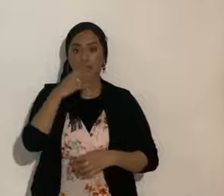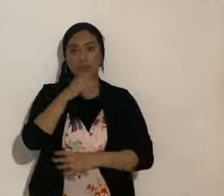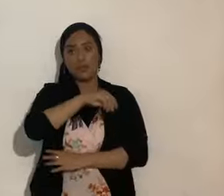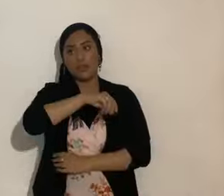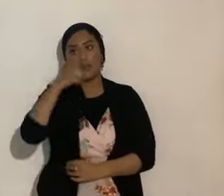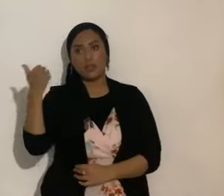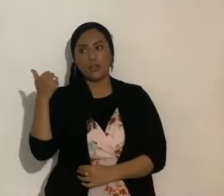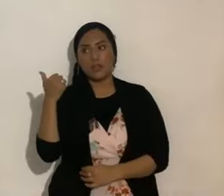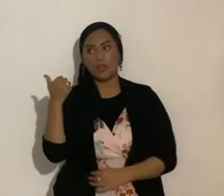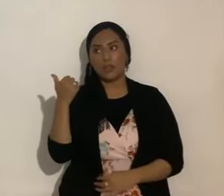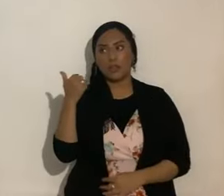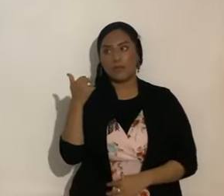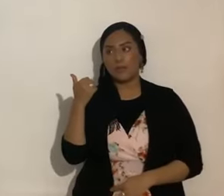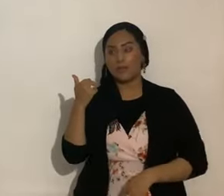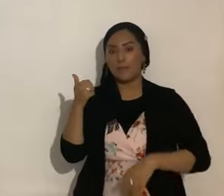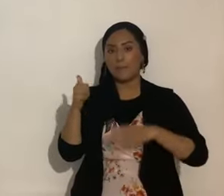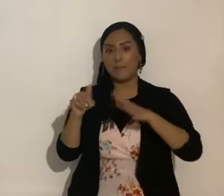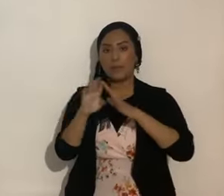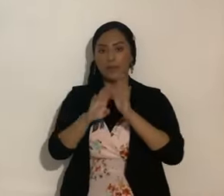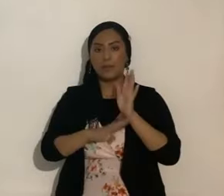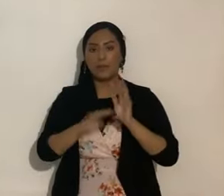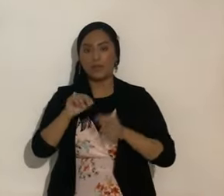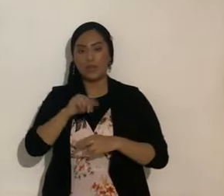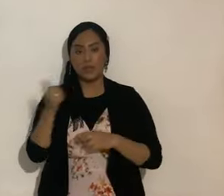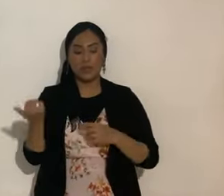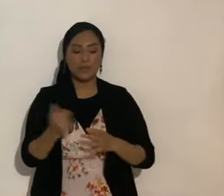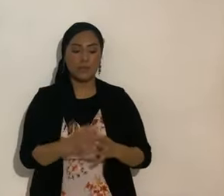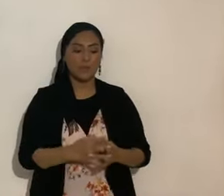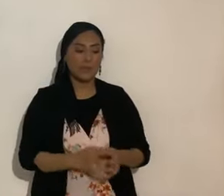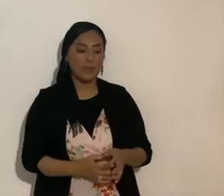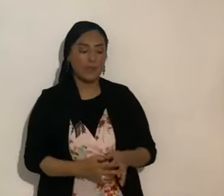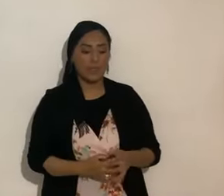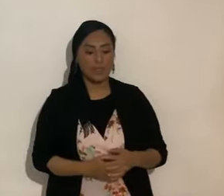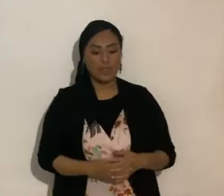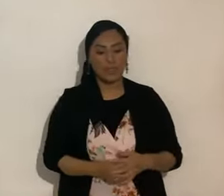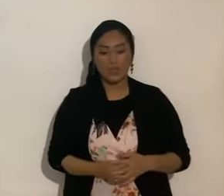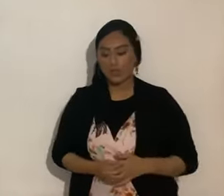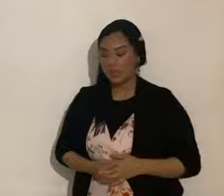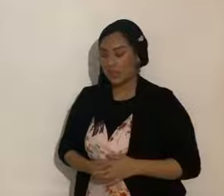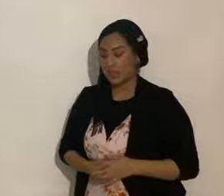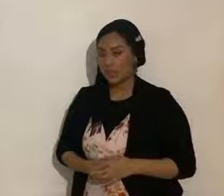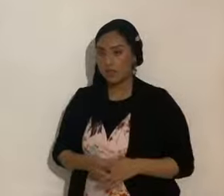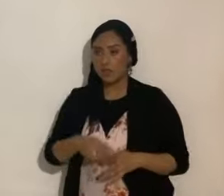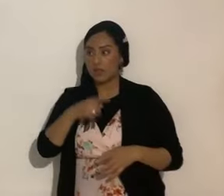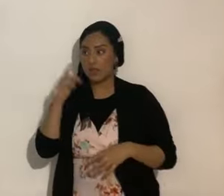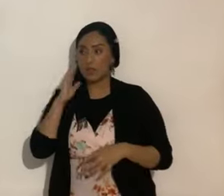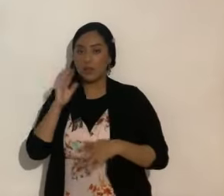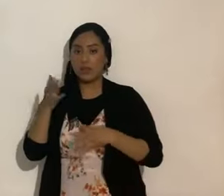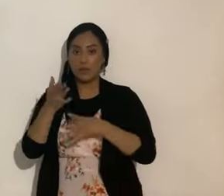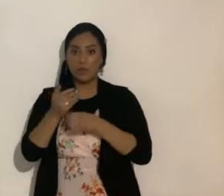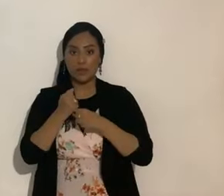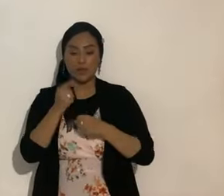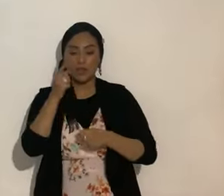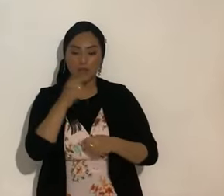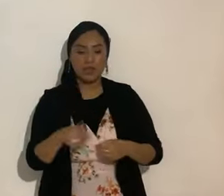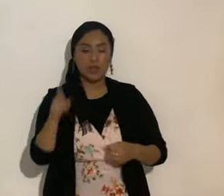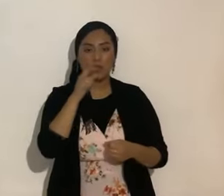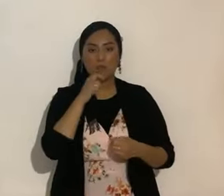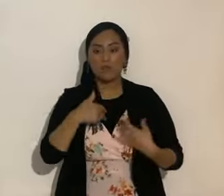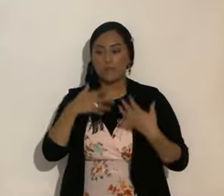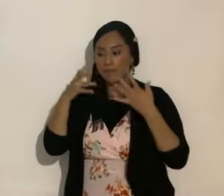parte de la Biblia, en otros evangelios, para que se entienda, en otro evangelio dice van a recibir esto, aquellos que han